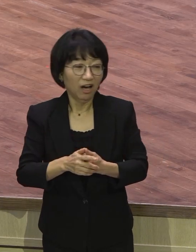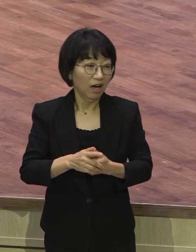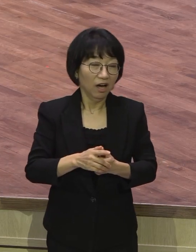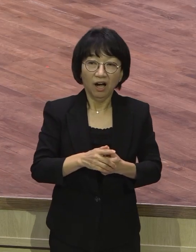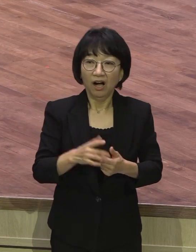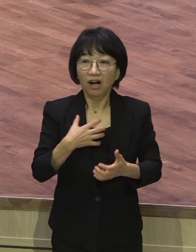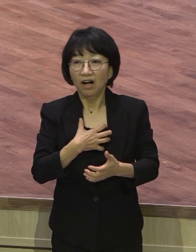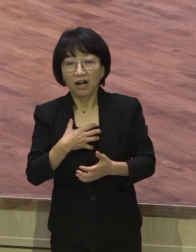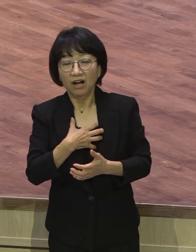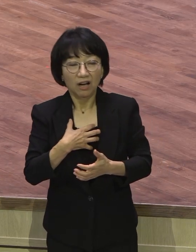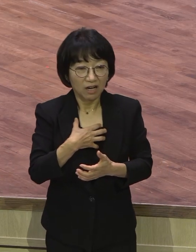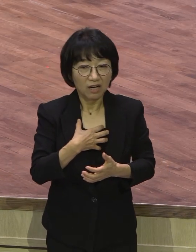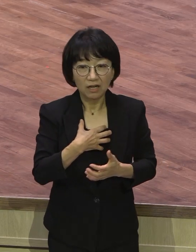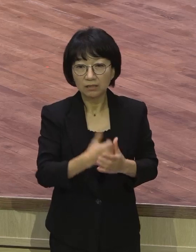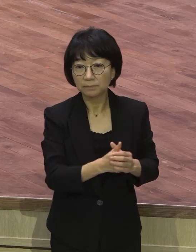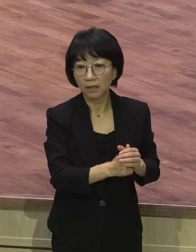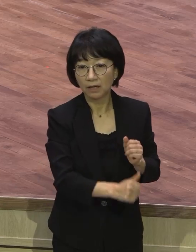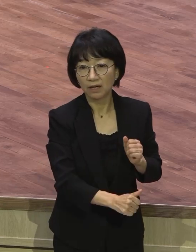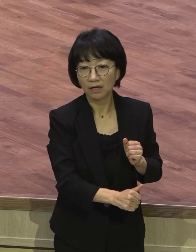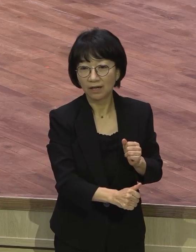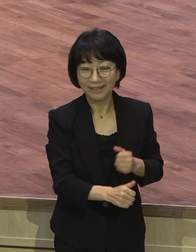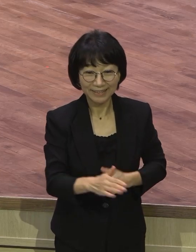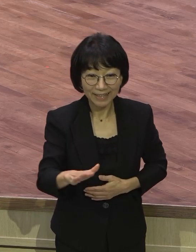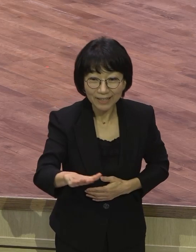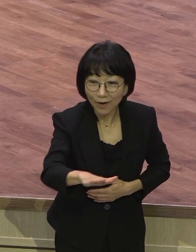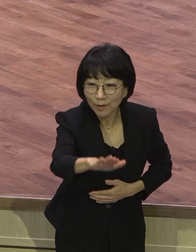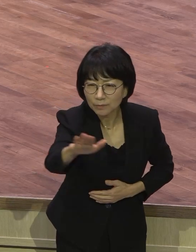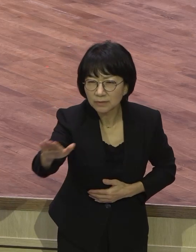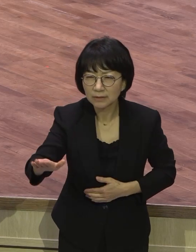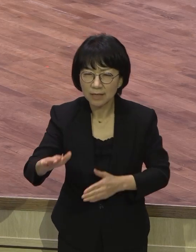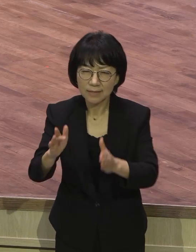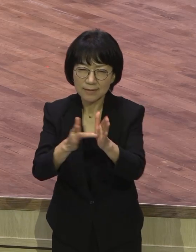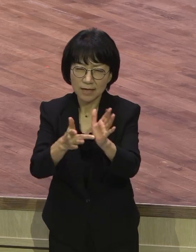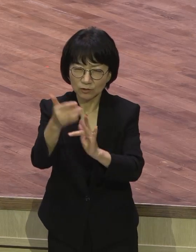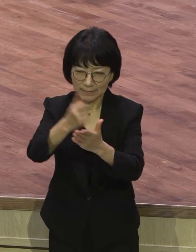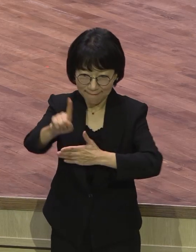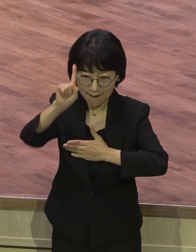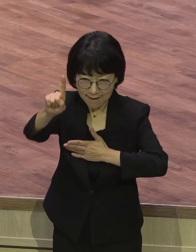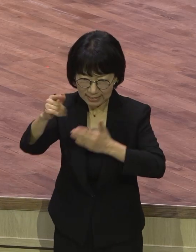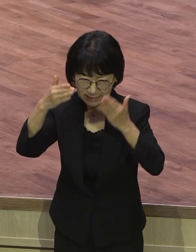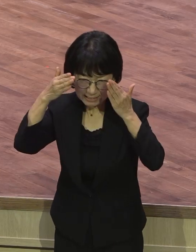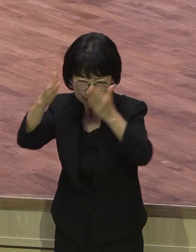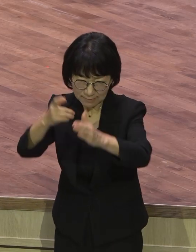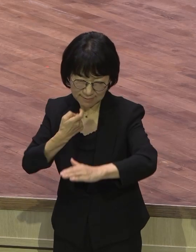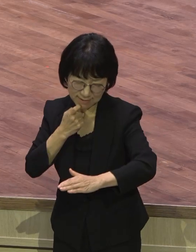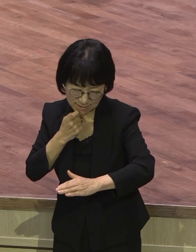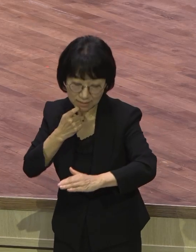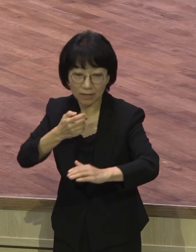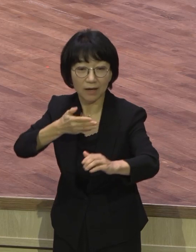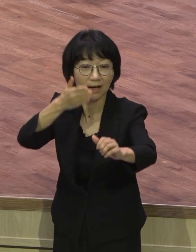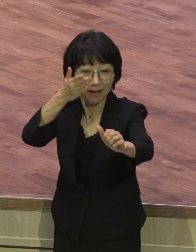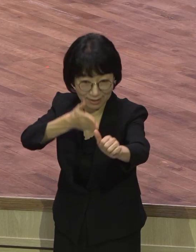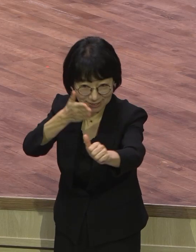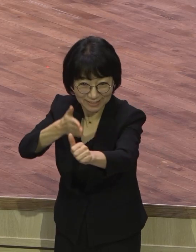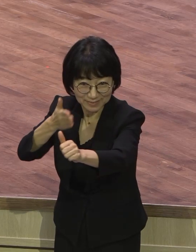불신앙에 빠져요 영계 모든 성도들 오직 예수 되기 바랍니다 오직 예수가 안 되니까 자꾸 딴소리 하는 겁니다